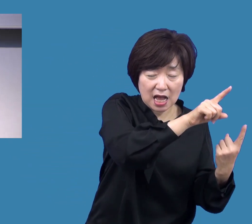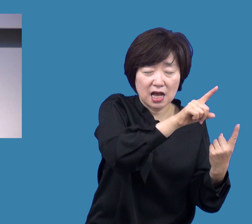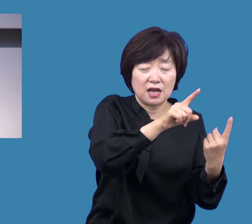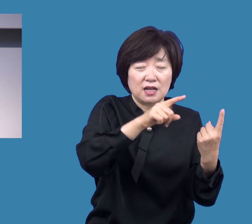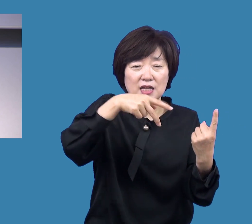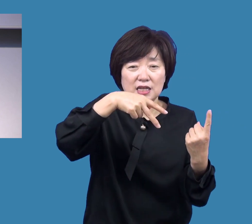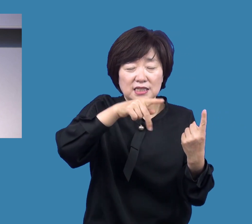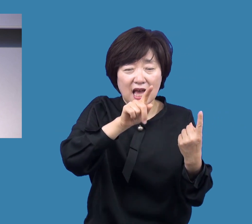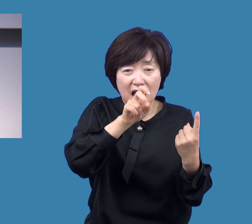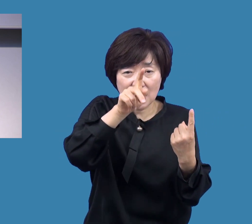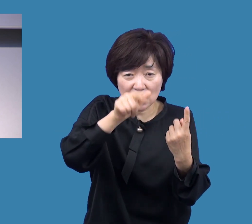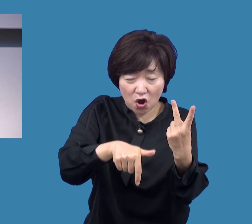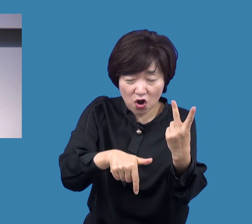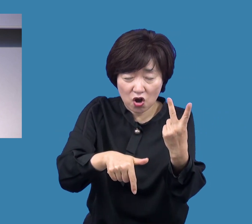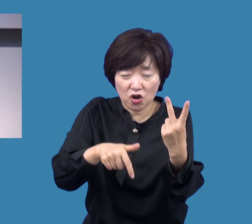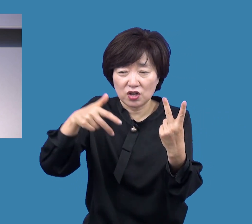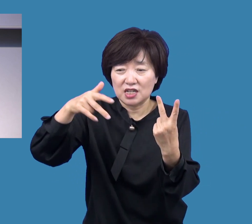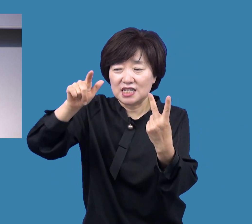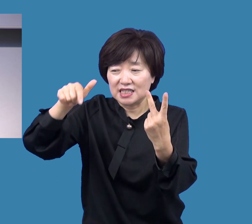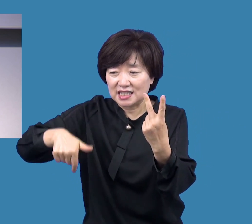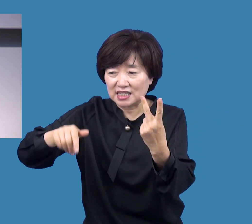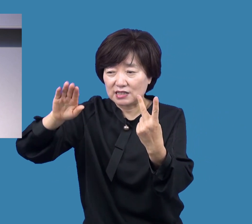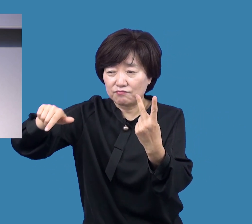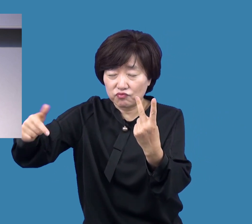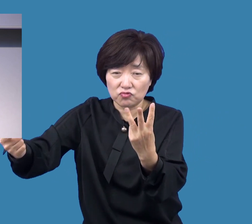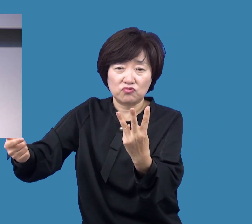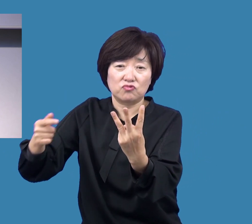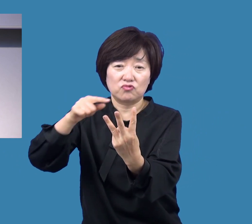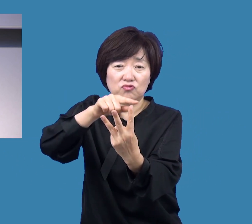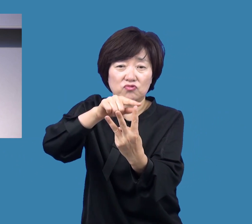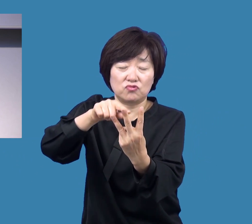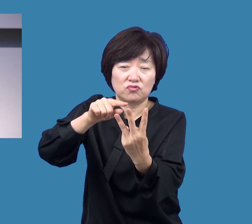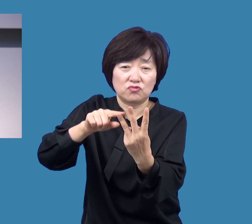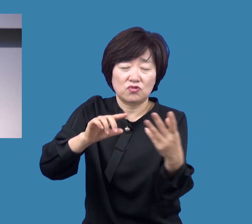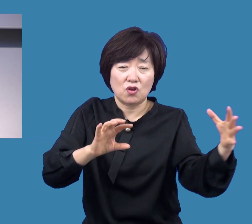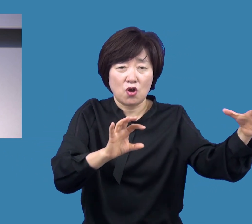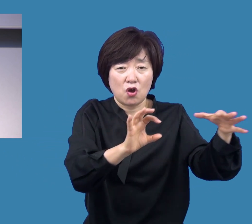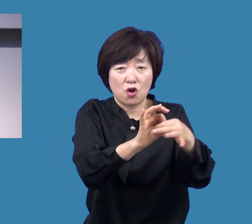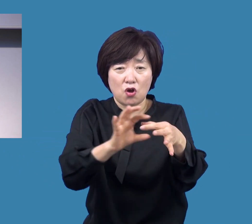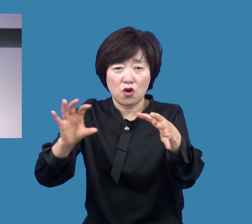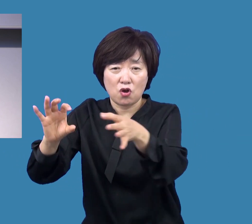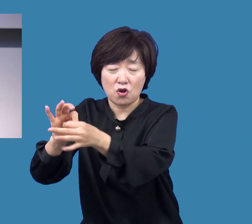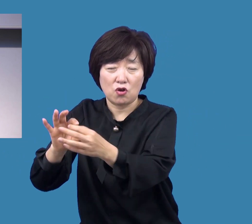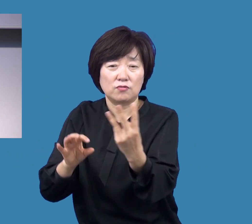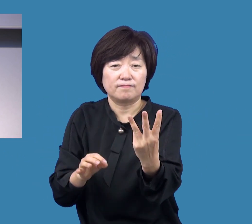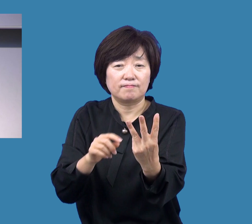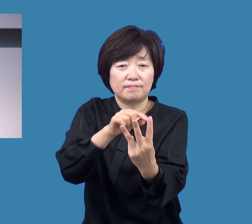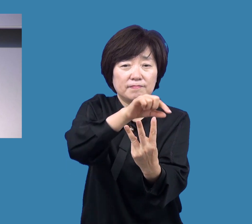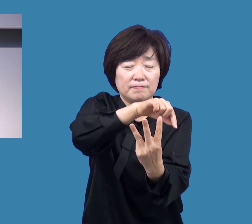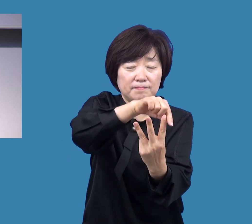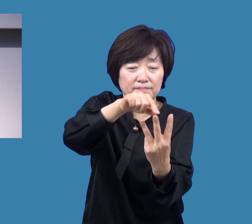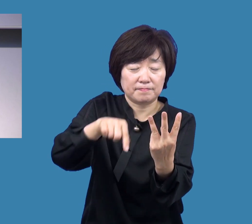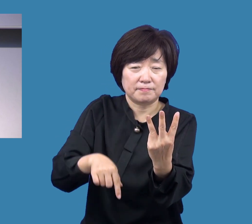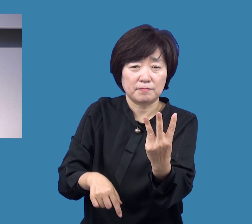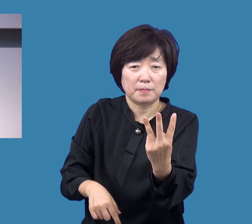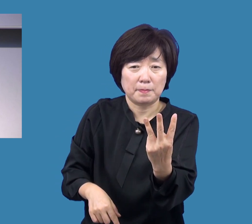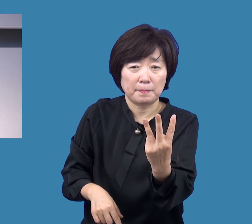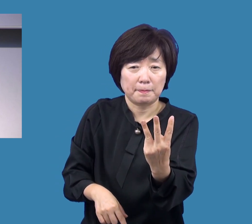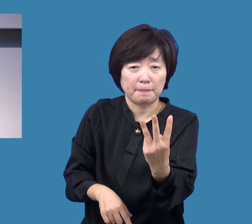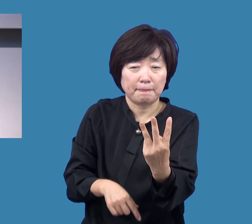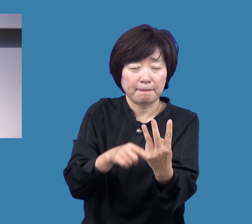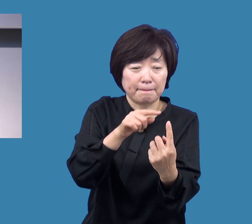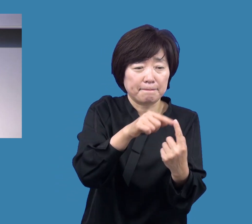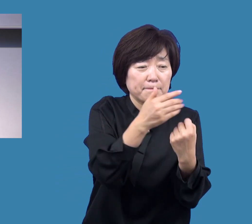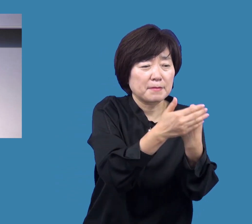은사가 주어졌을 때 그 은사로 사역을 하게 되고, 그 말은 뭐냐면 은사의 목적 자체가 사역이라는 거예요. 은사는 뭐 내